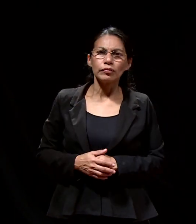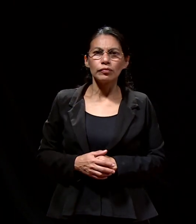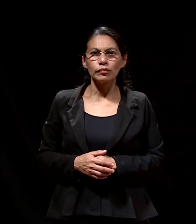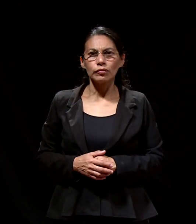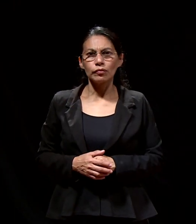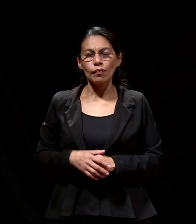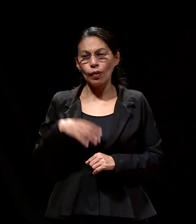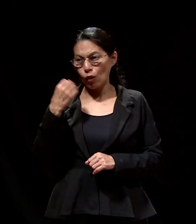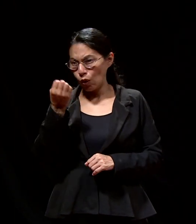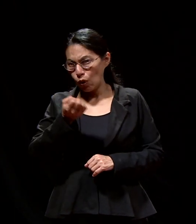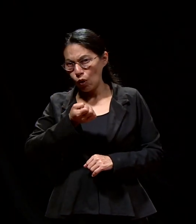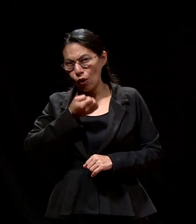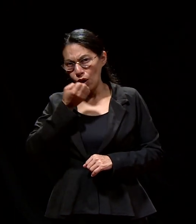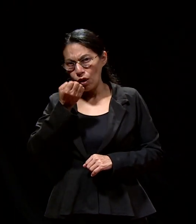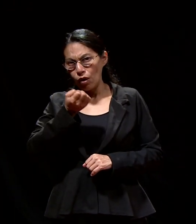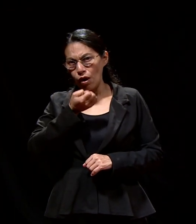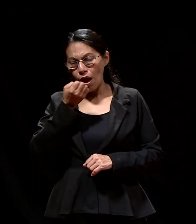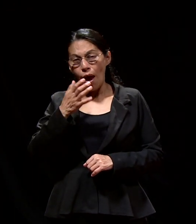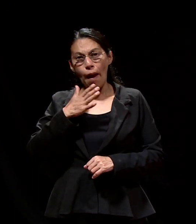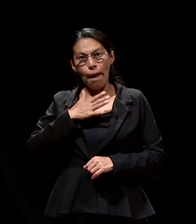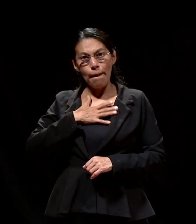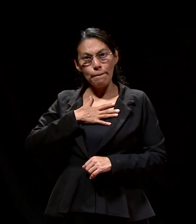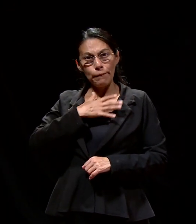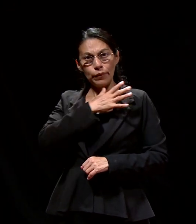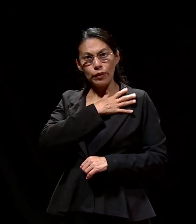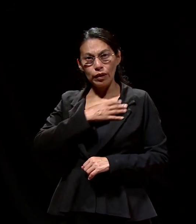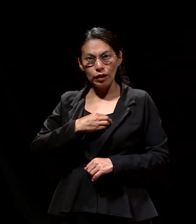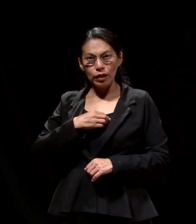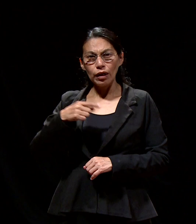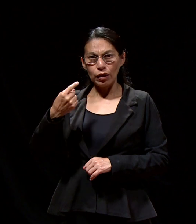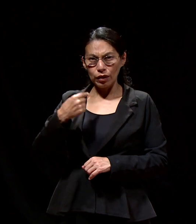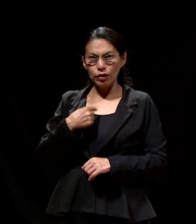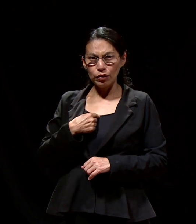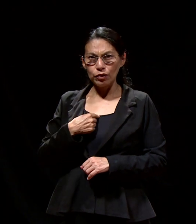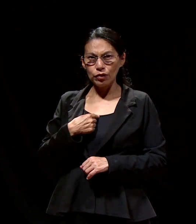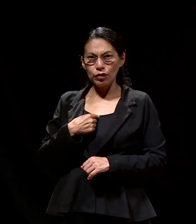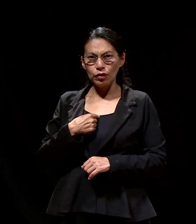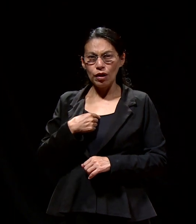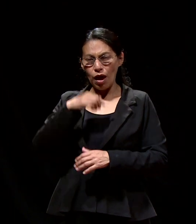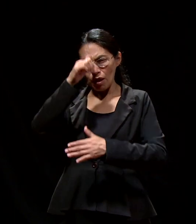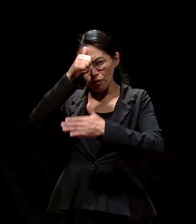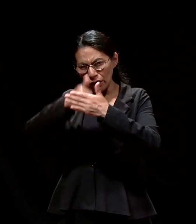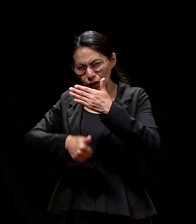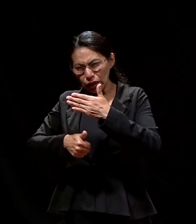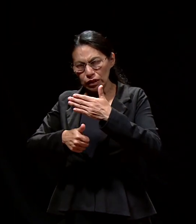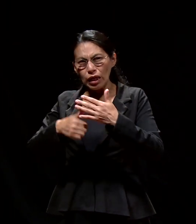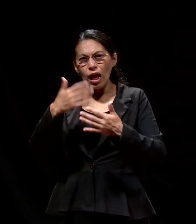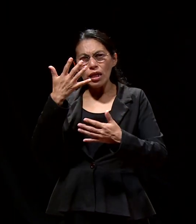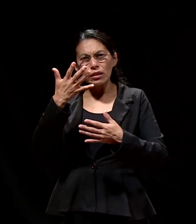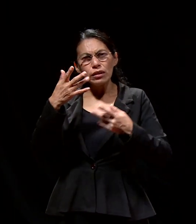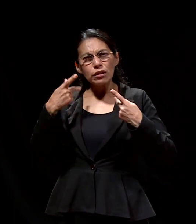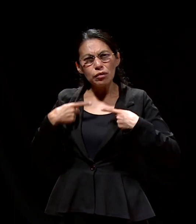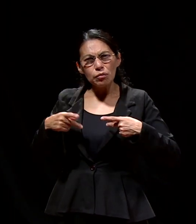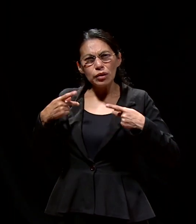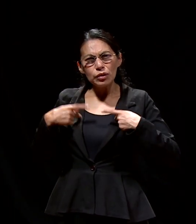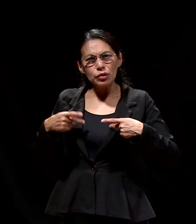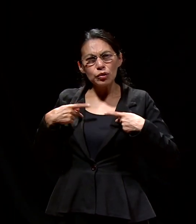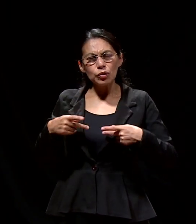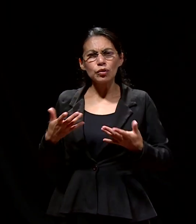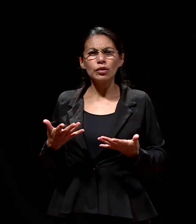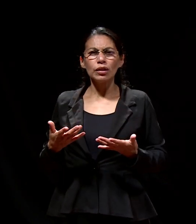vamos a estar orando por Manolo mi hija yo somos adventistas de una familia de 5 integrantes